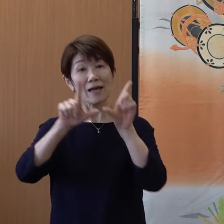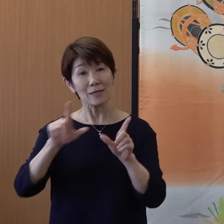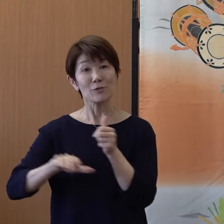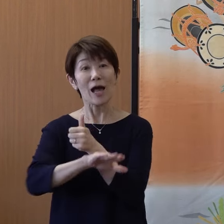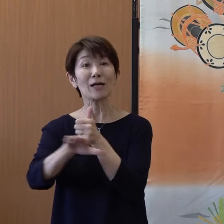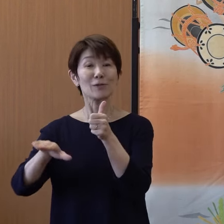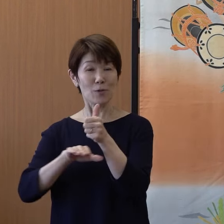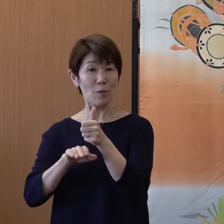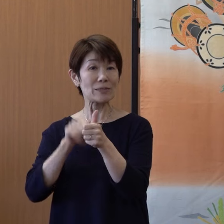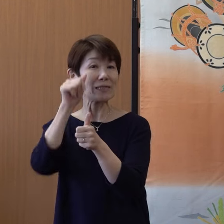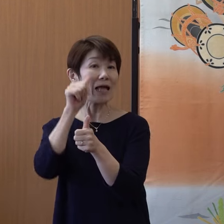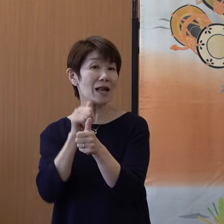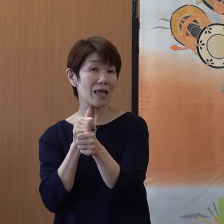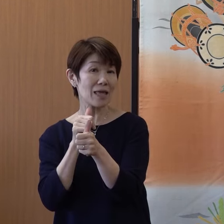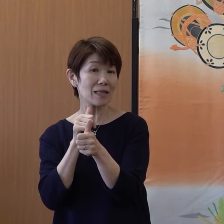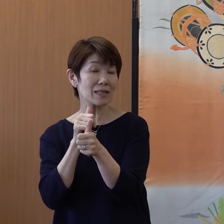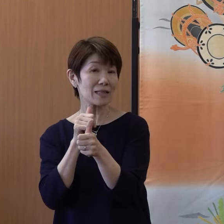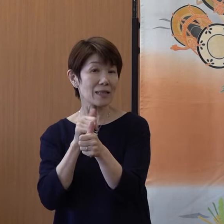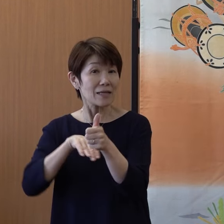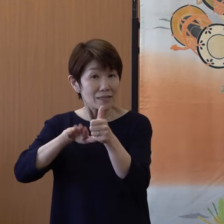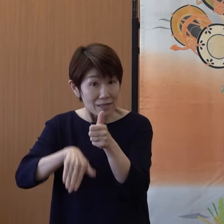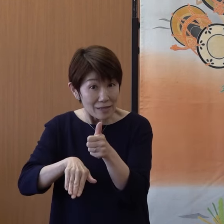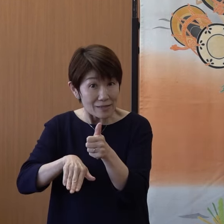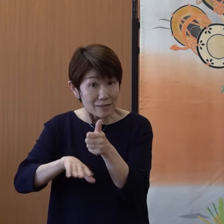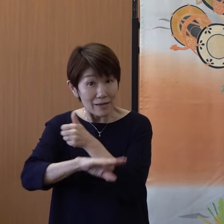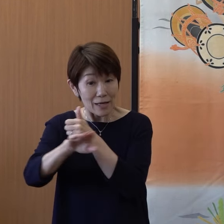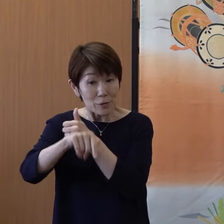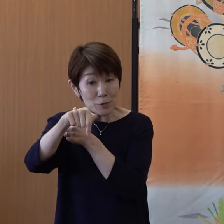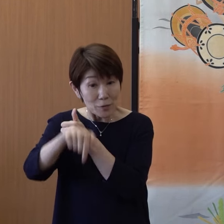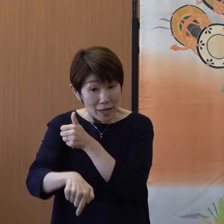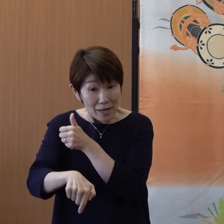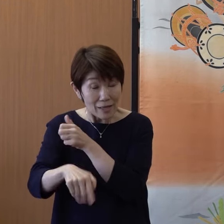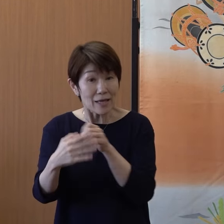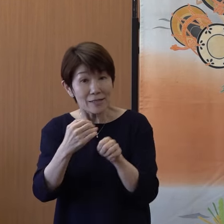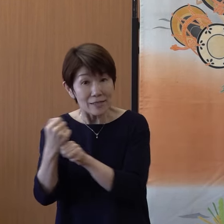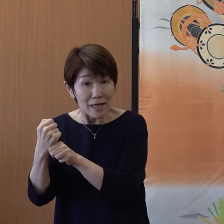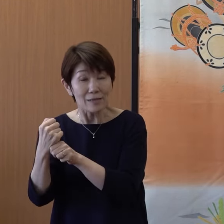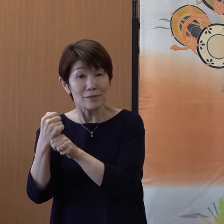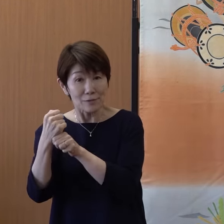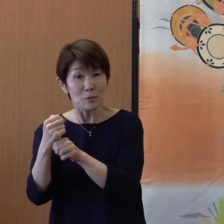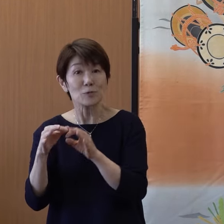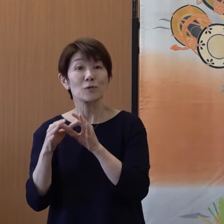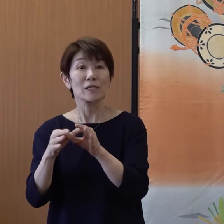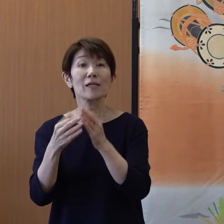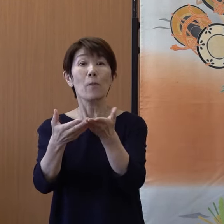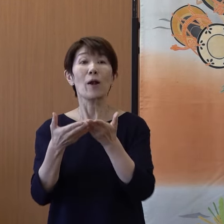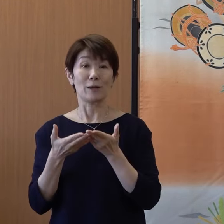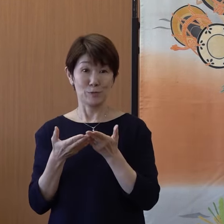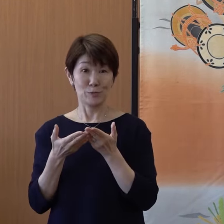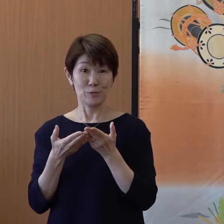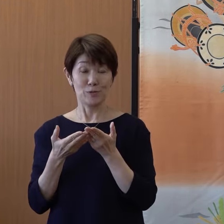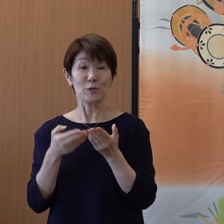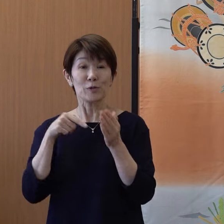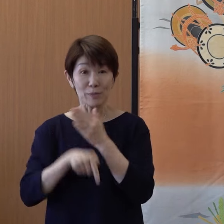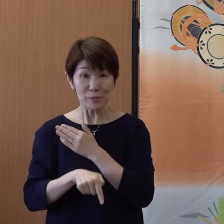慣れてきた環境の中で避難をいただくというために、すぐ隣の拡充園の方